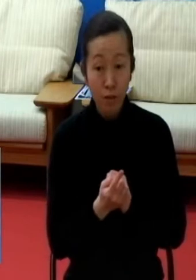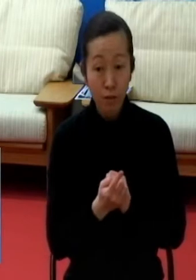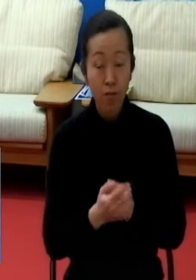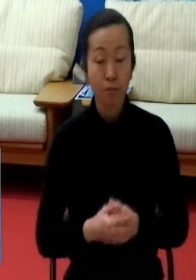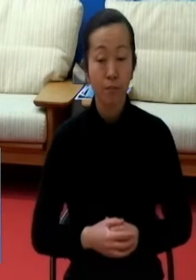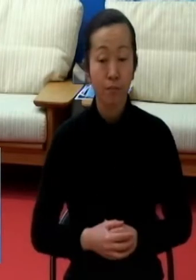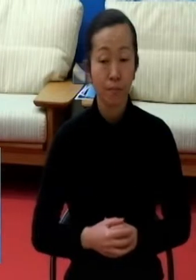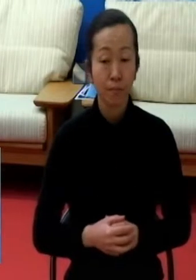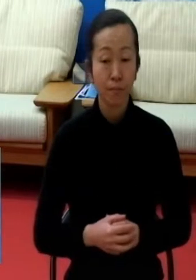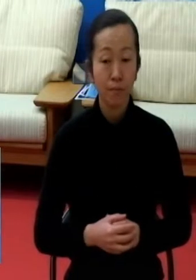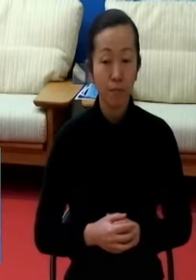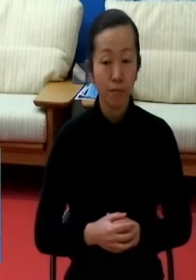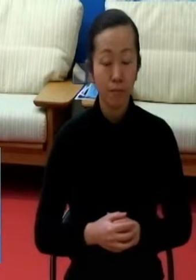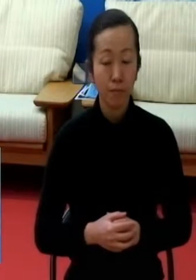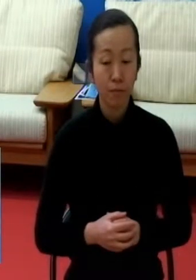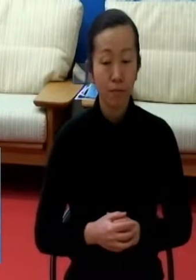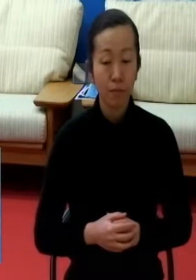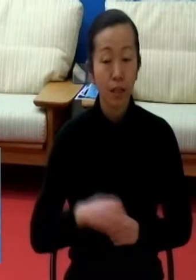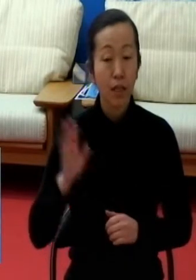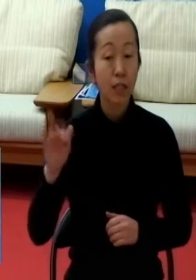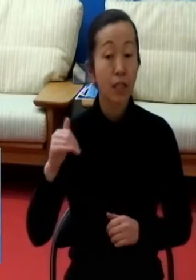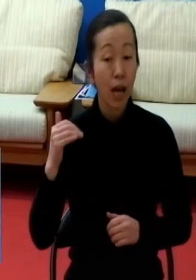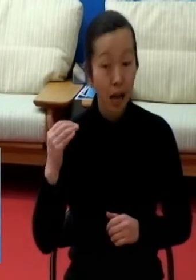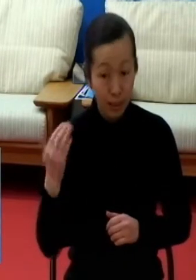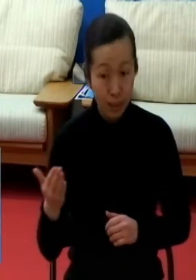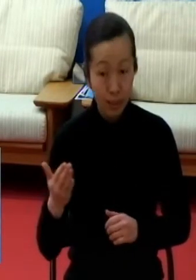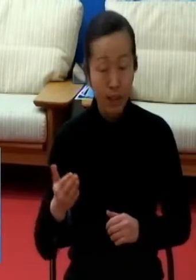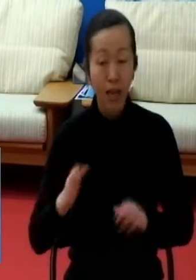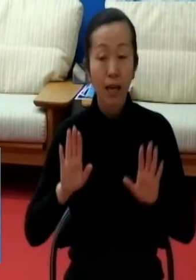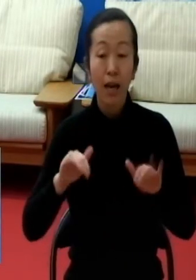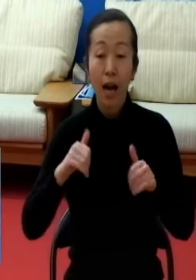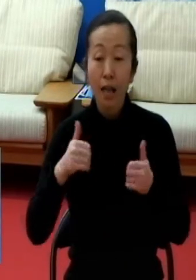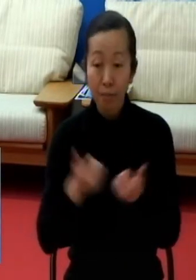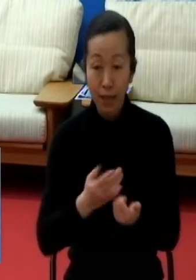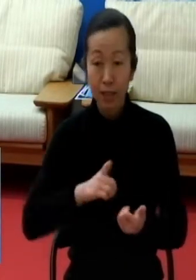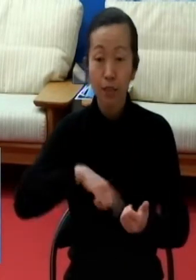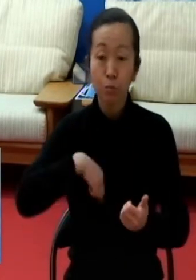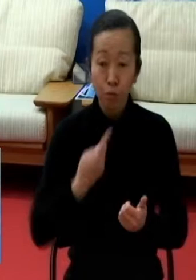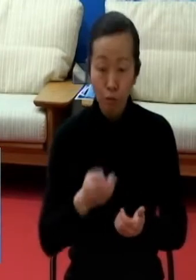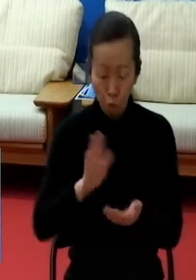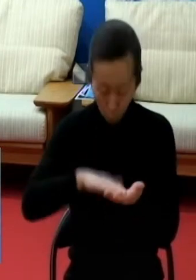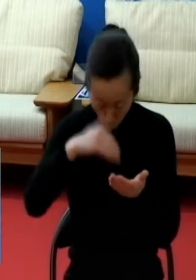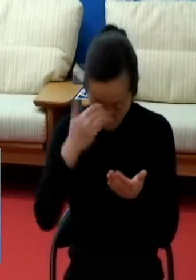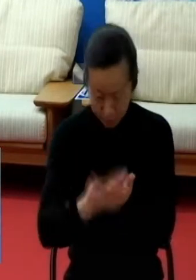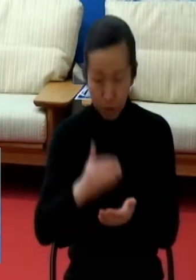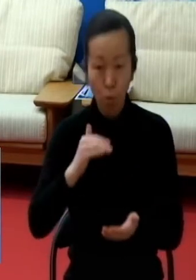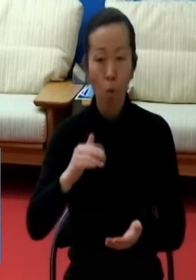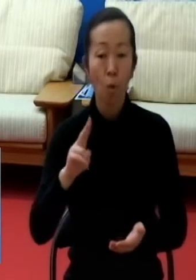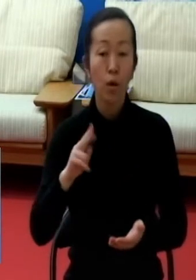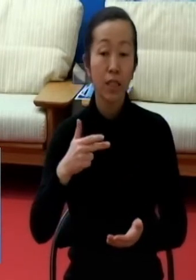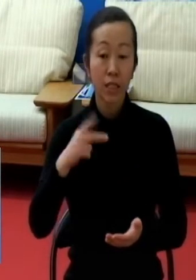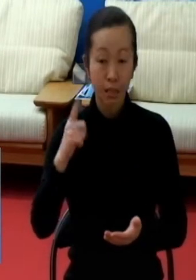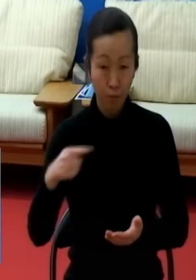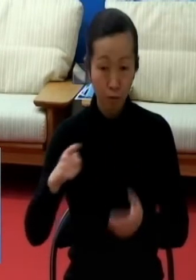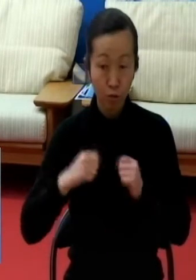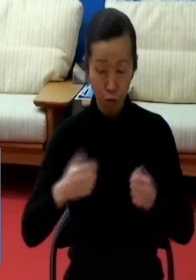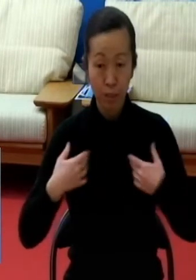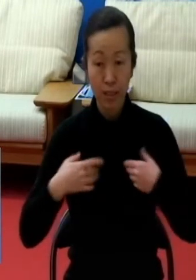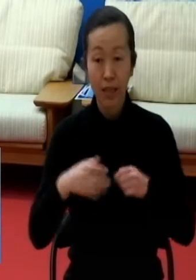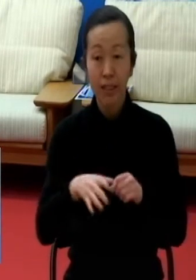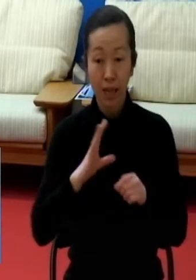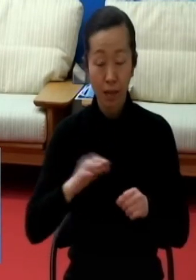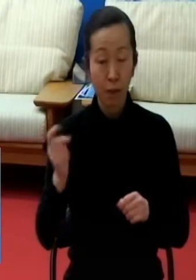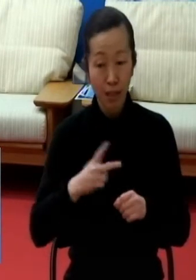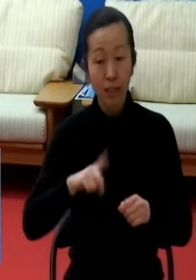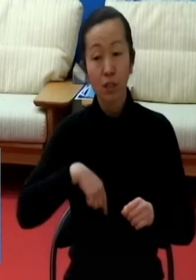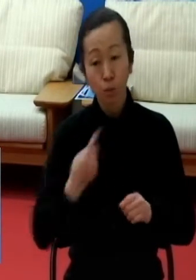이것을 갱신과 성숙의 기회로 삼아야 됩니다. それを更新と成熟の機会にしなければならない。 누구에게나 시험거리가 옵니다.